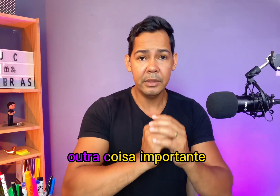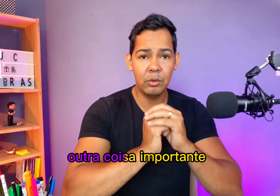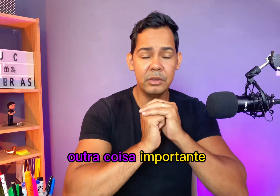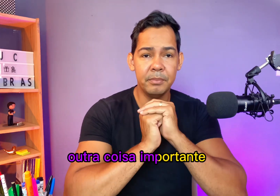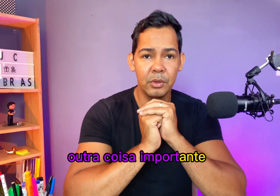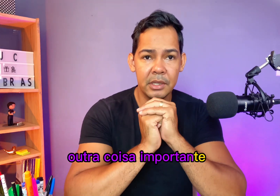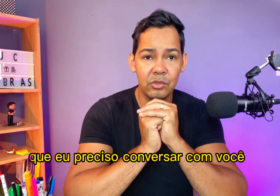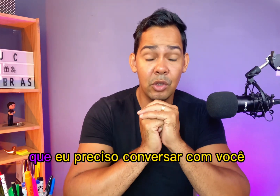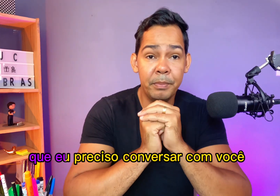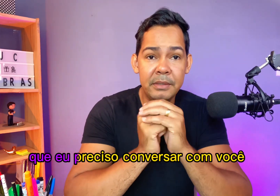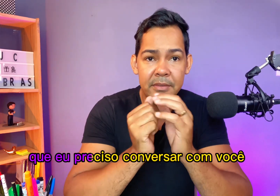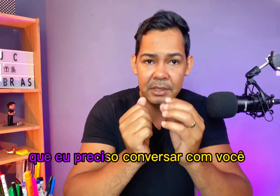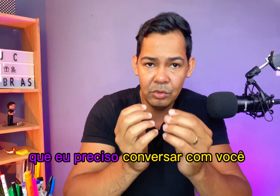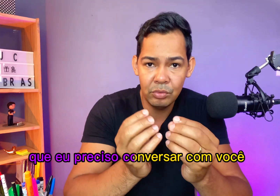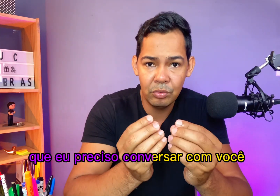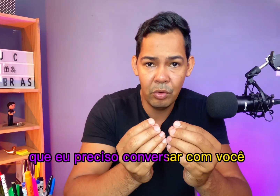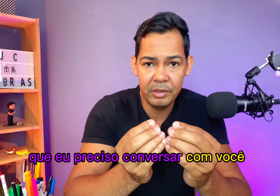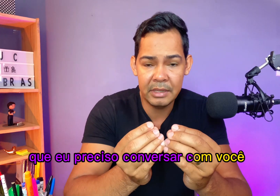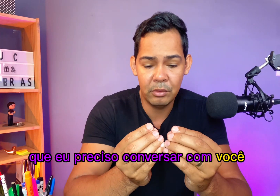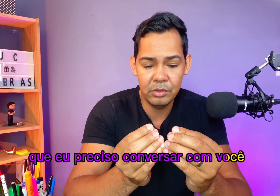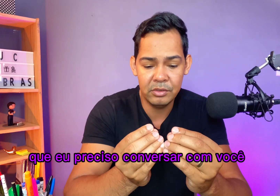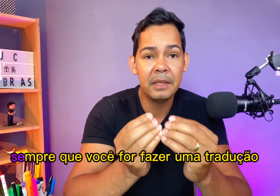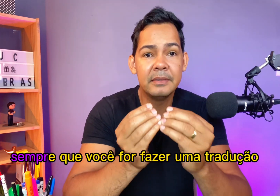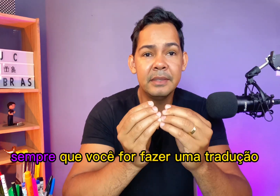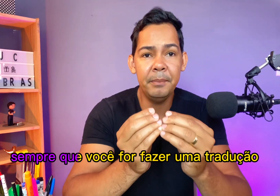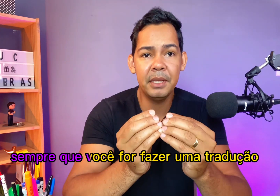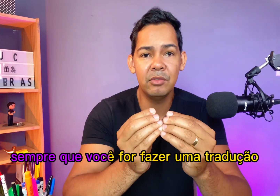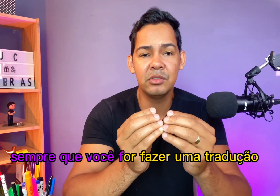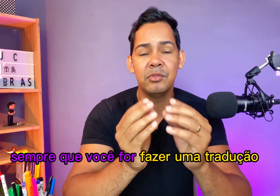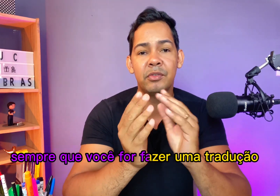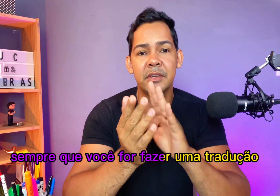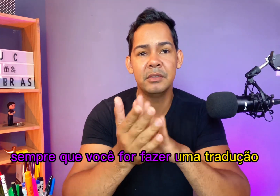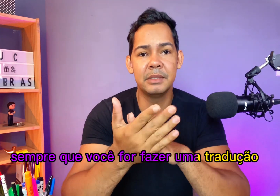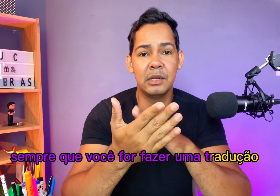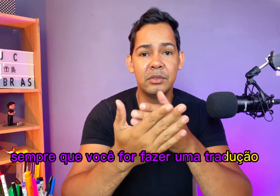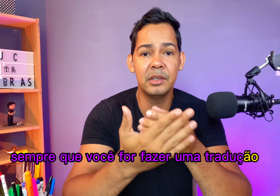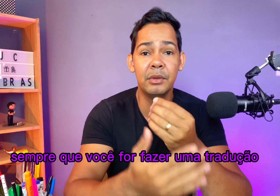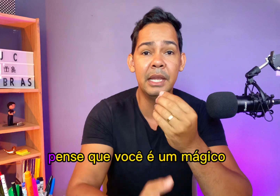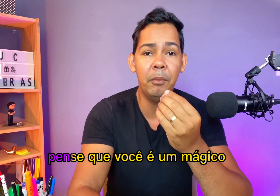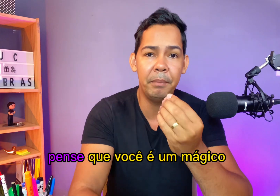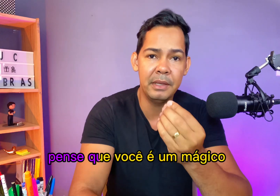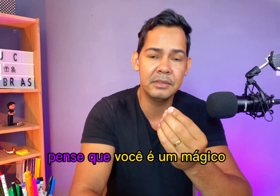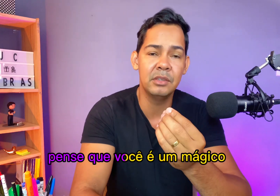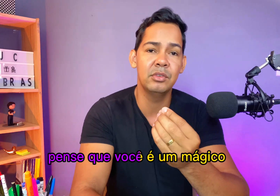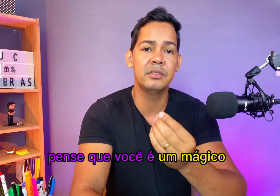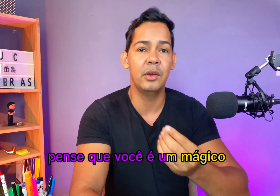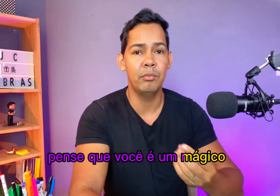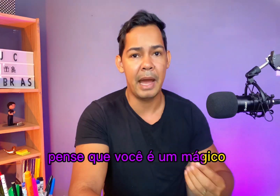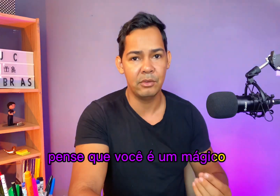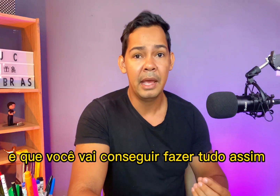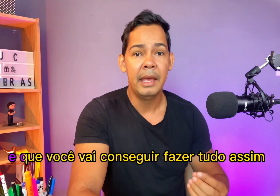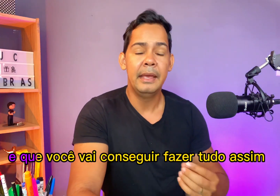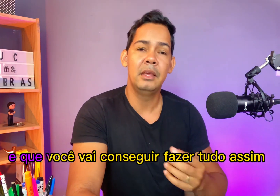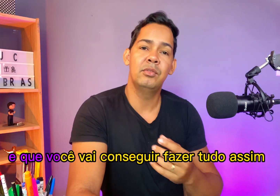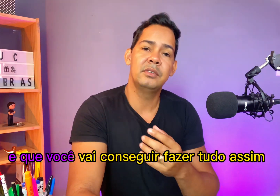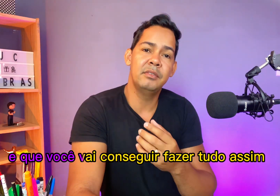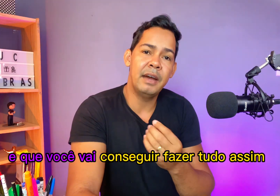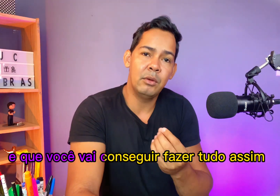coisa importante que eu preciso conversar com você. Sempre que você for fazer uma tradução, não pense que você é um mágico e que você vai